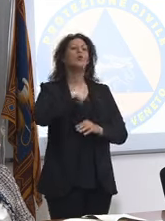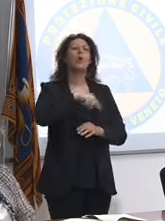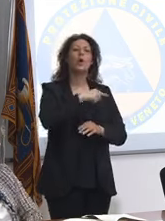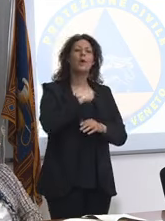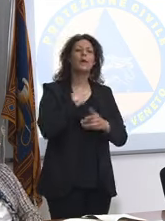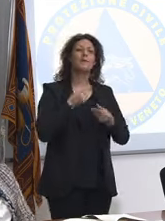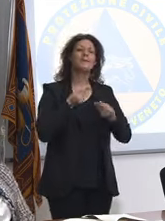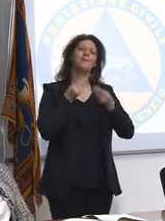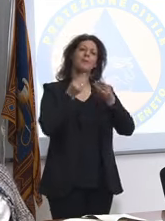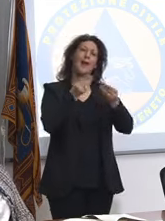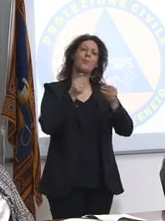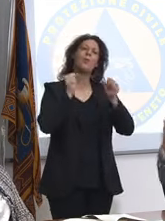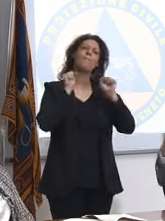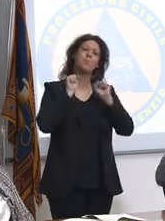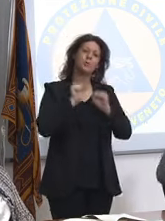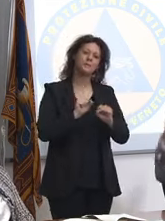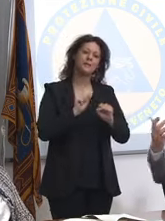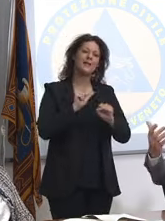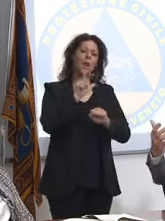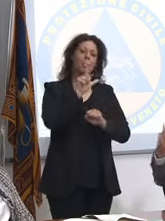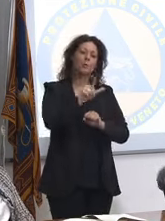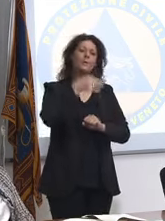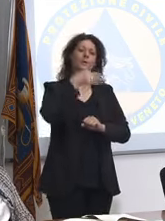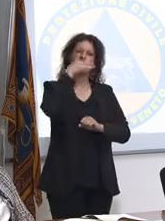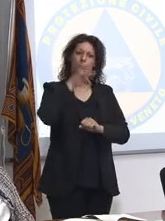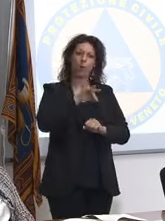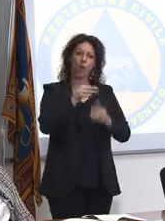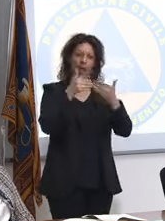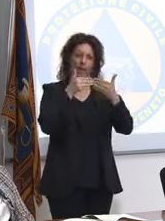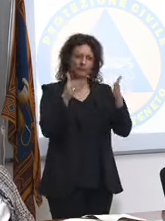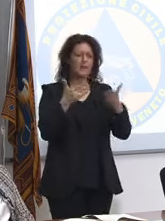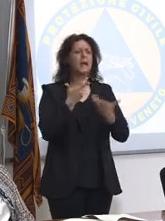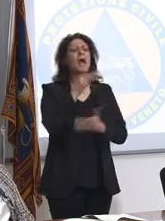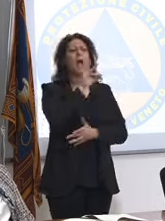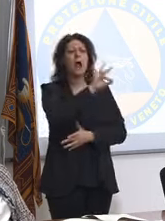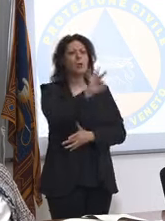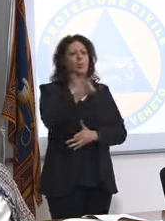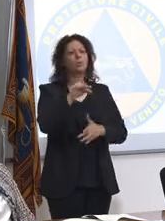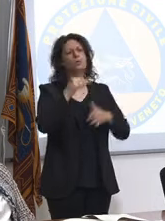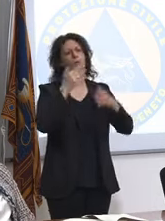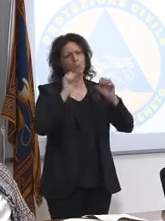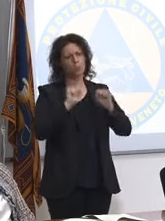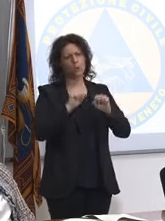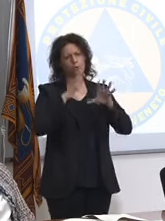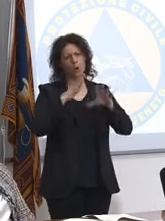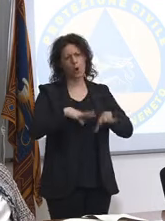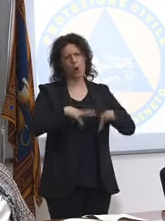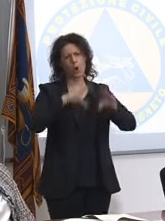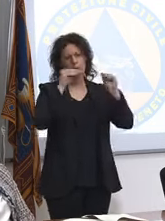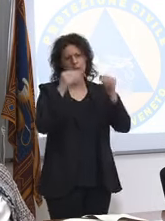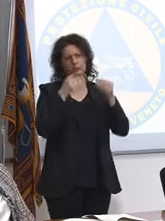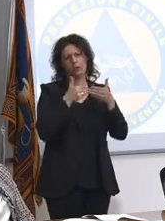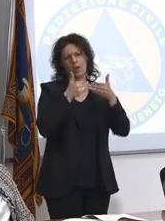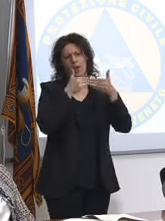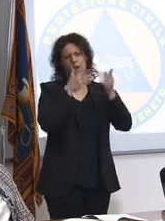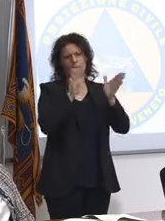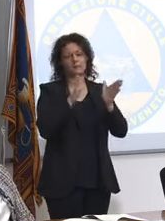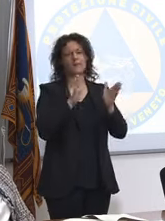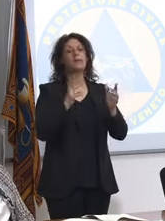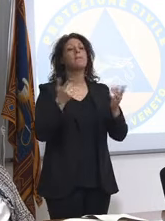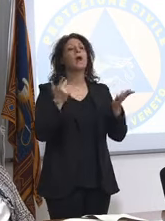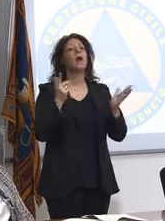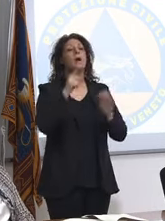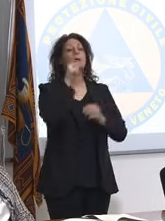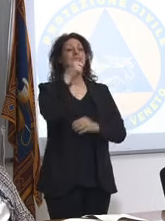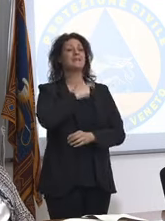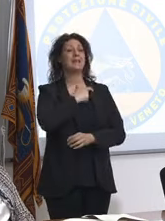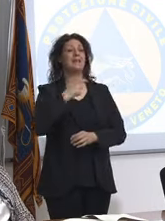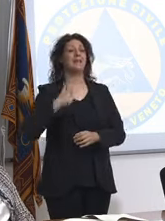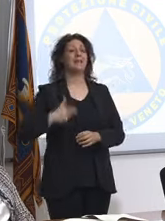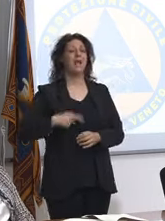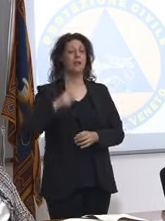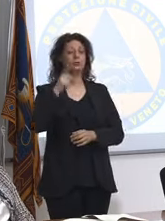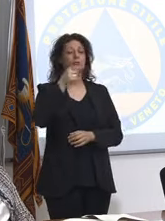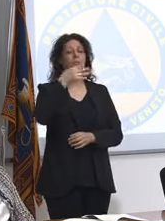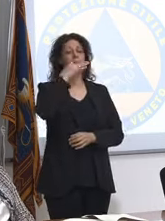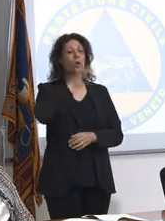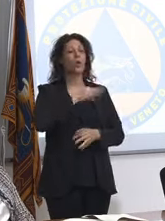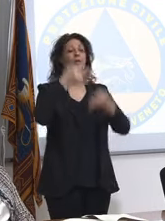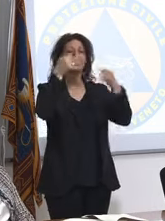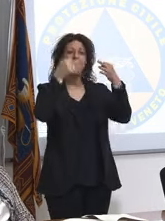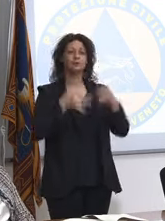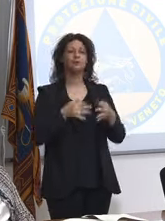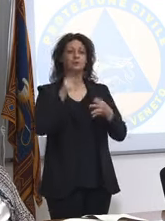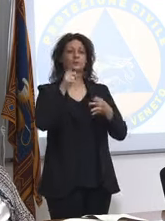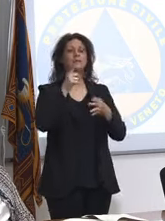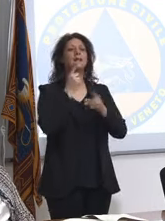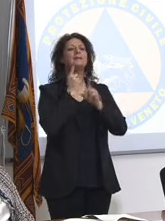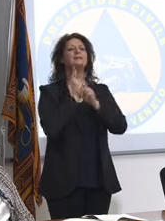di avviare, ce ne saranno molte di aperte, e nel rispetto dell'autonomia dei sindaci poi decideranno loro, secondo i programmi comunali, quando